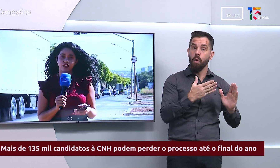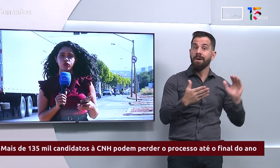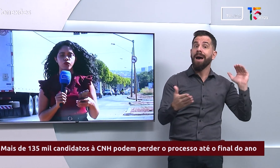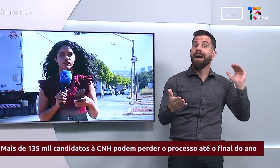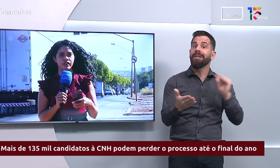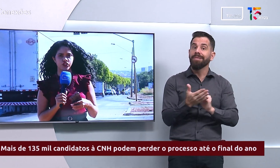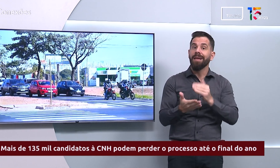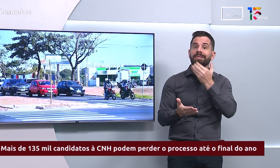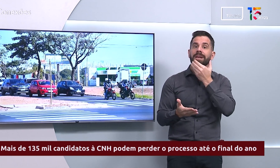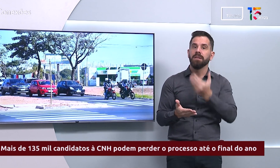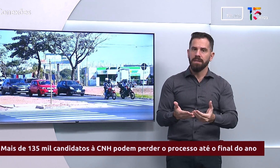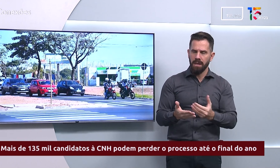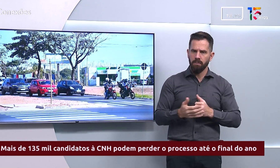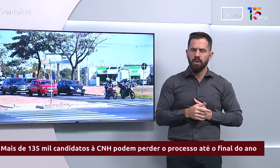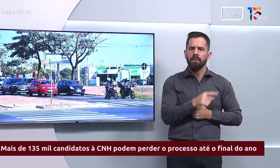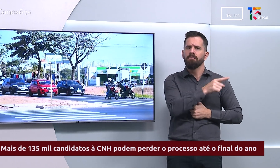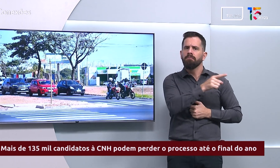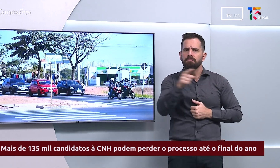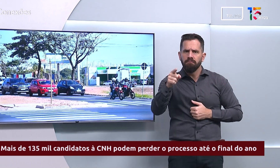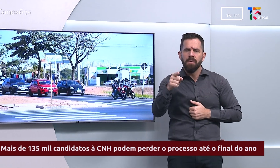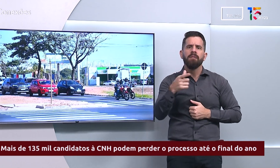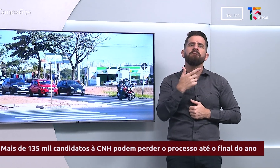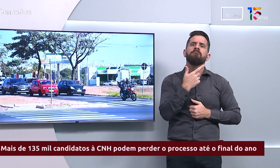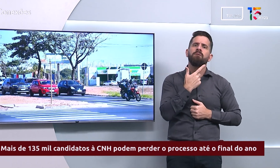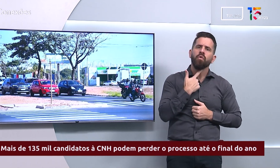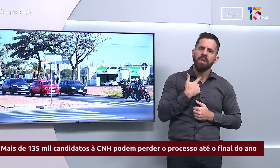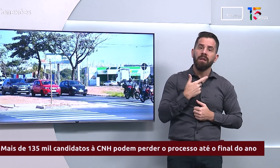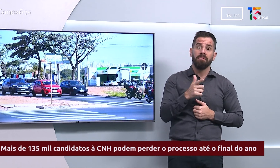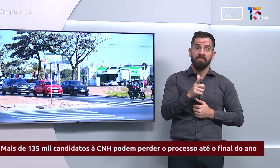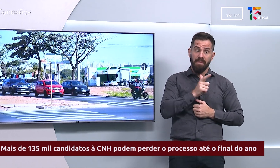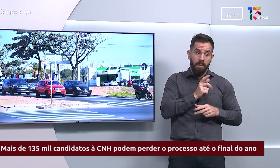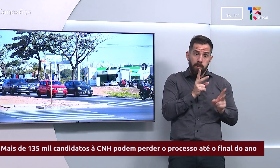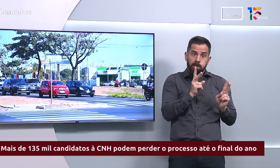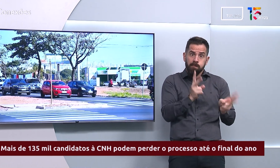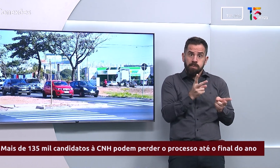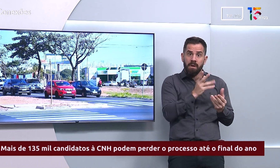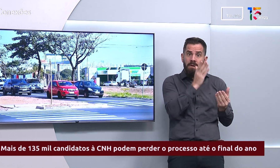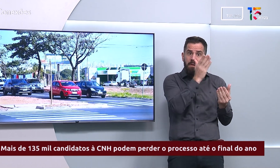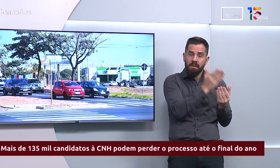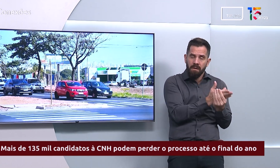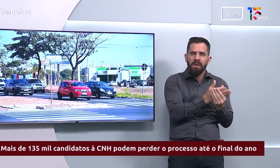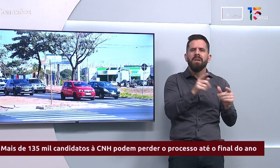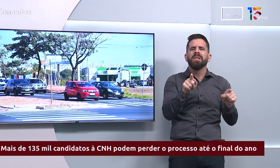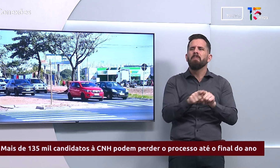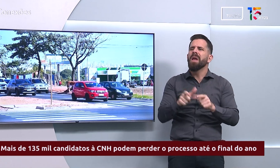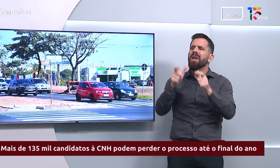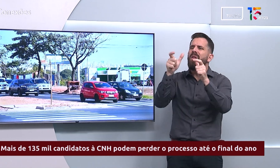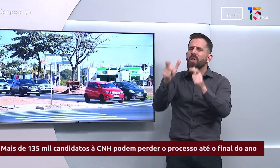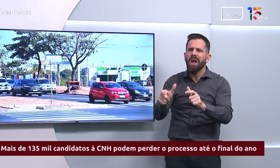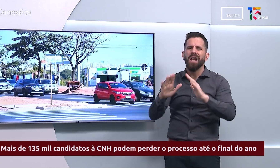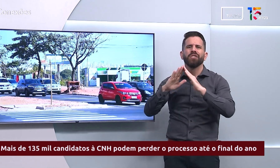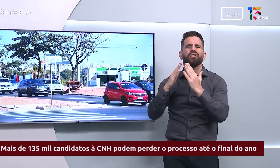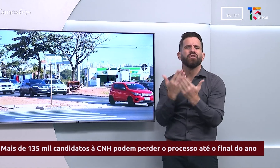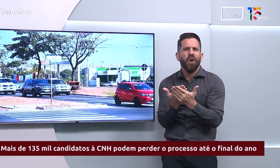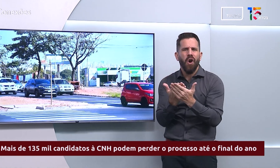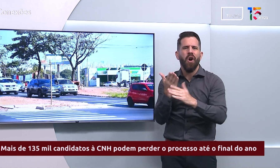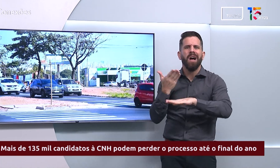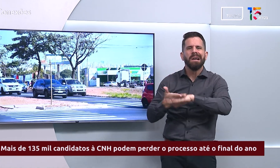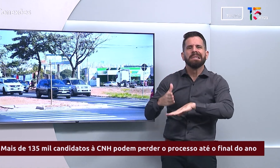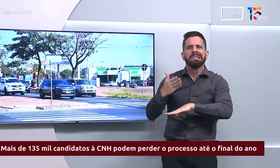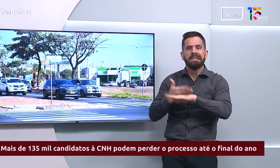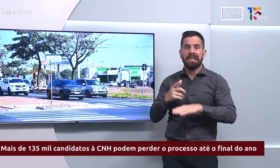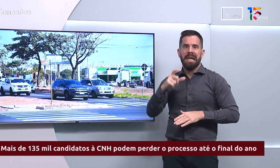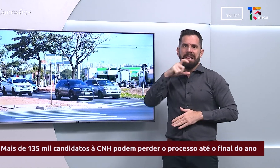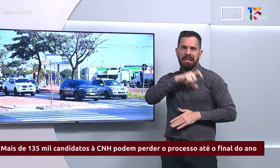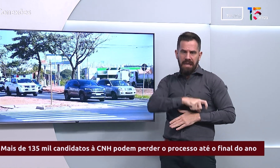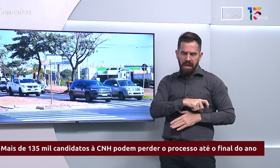que tanto os candidatos quanto as autoescolas, que são o centro de formação de condutores,